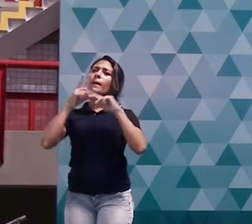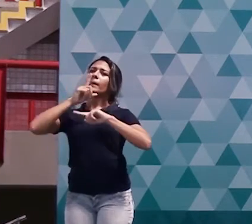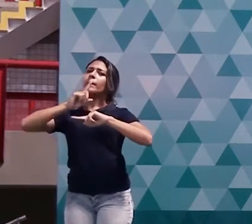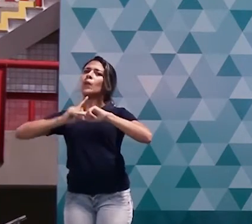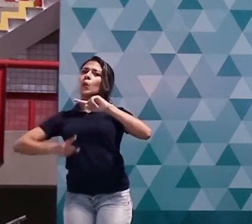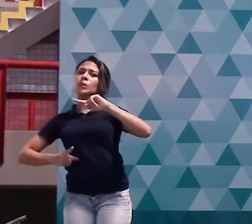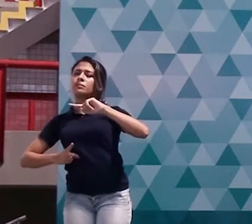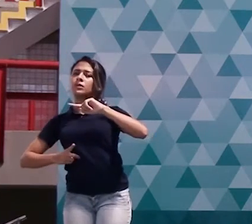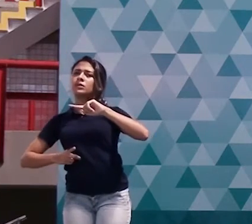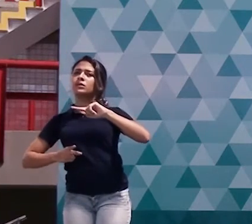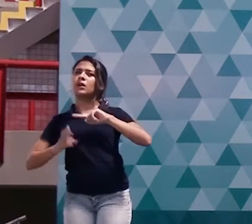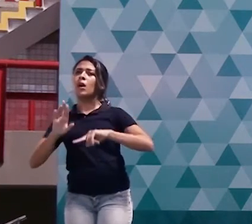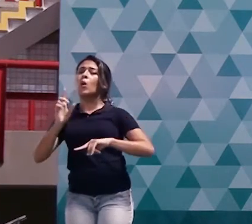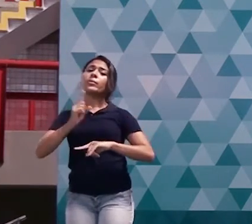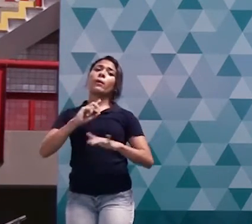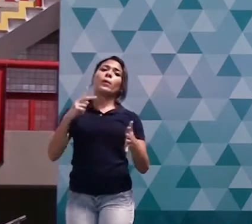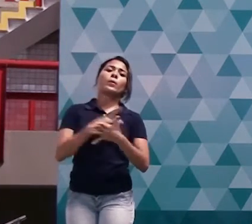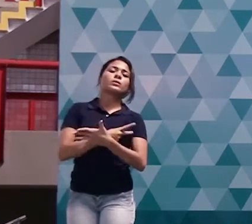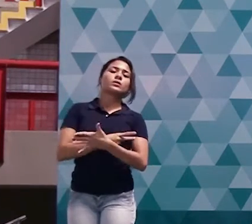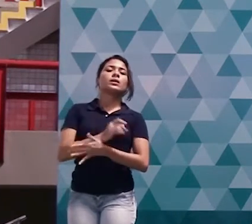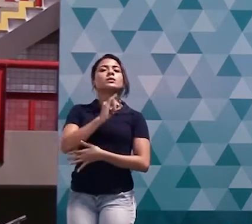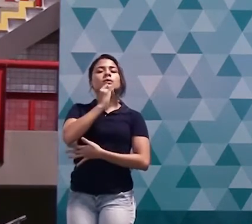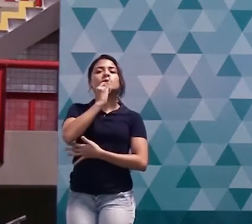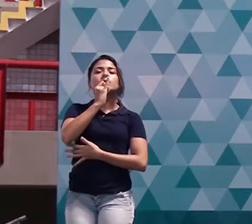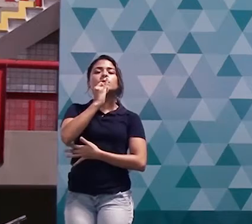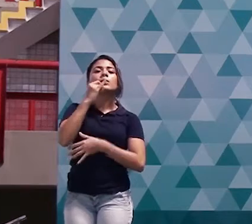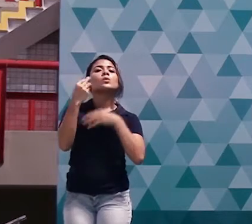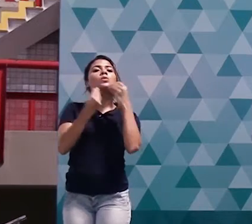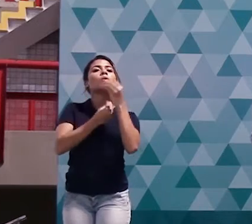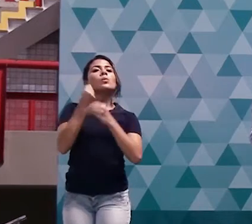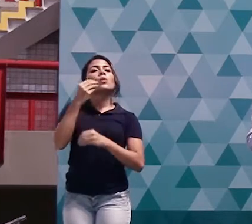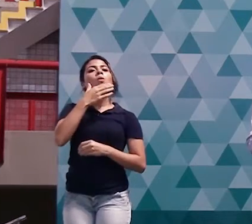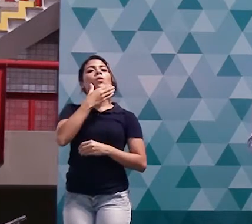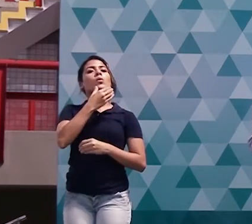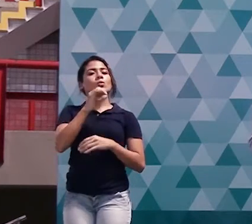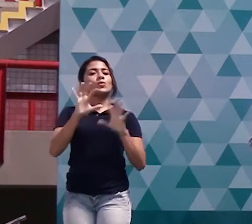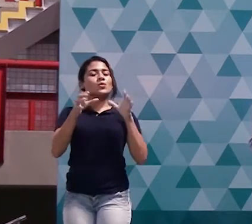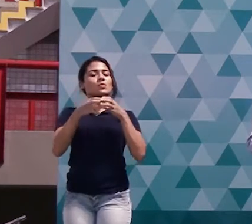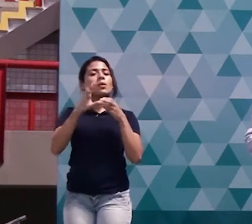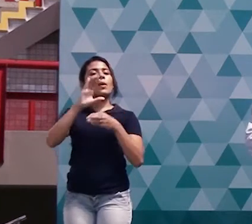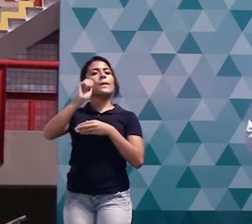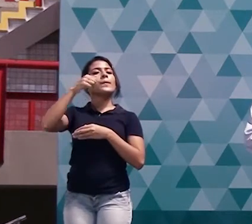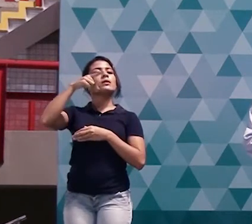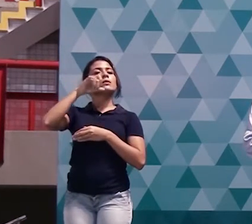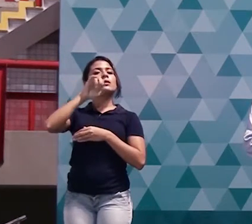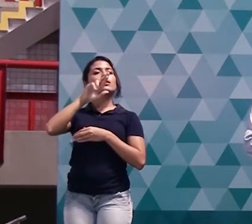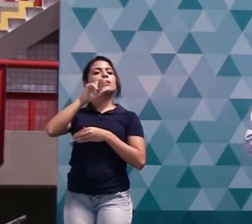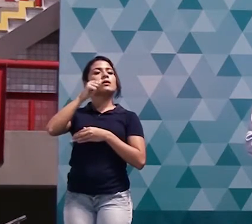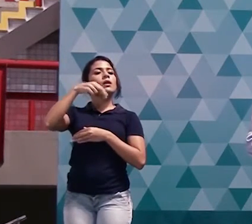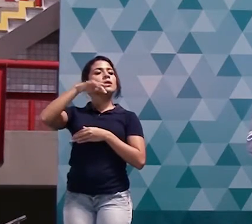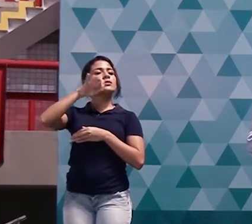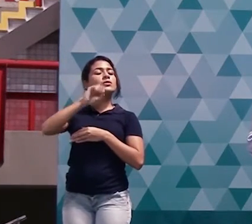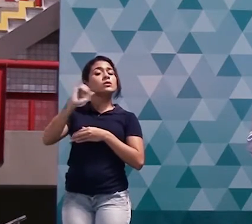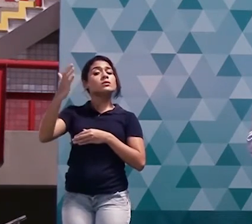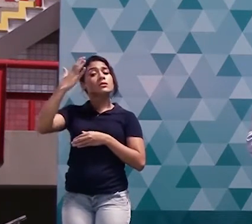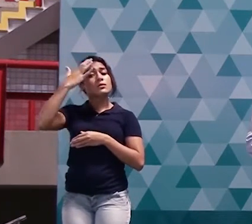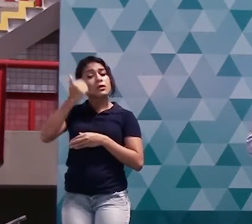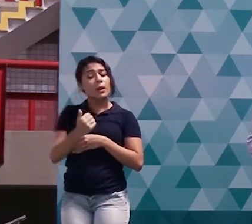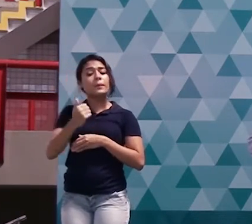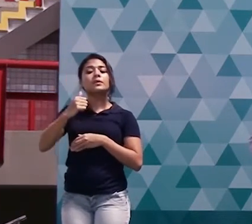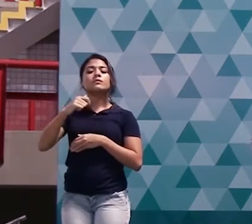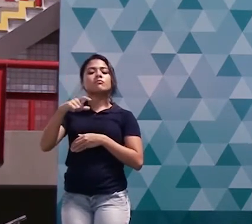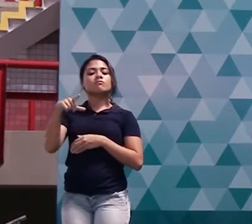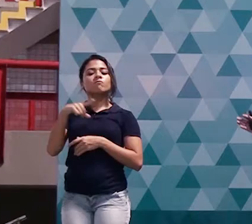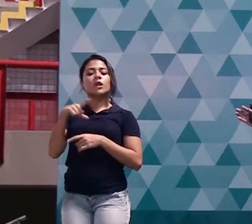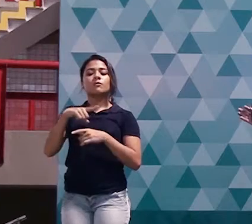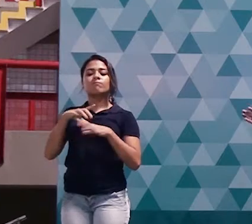coisa é não acontecer. Por exemplo, onde é que os bandeirantes sabiam que tinha mão de obra garantida?